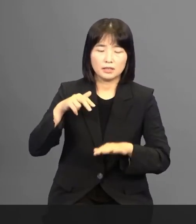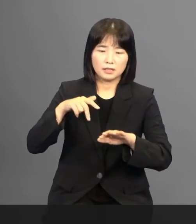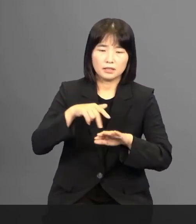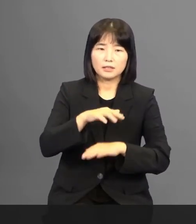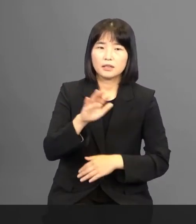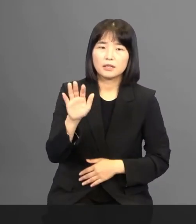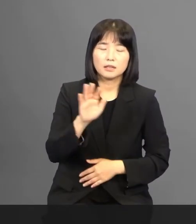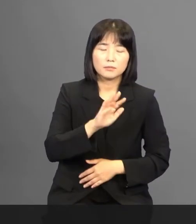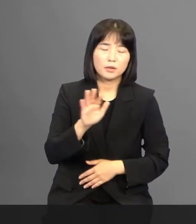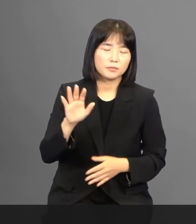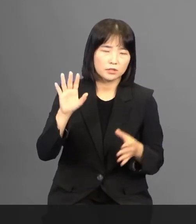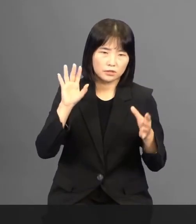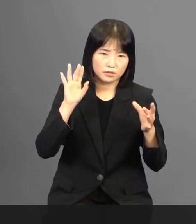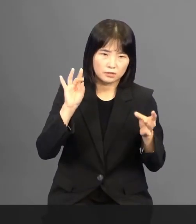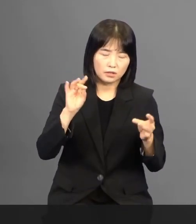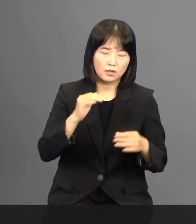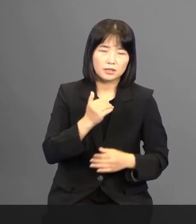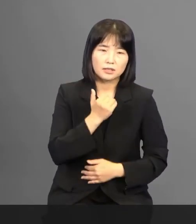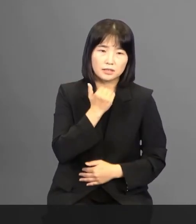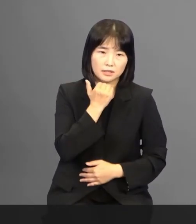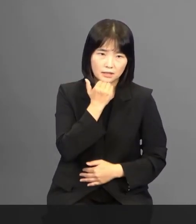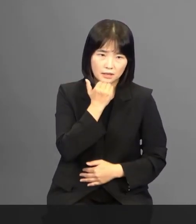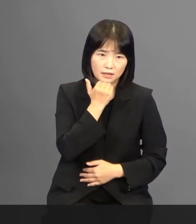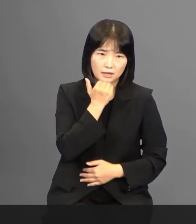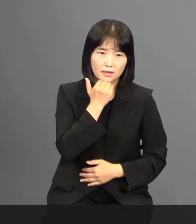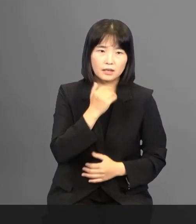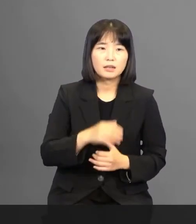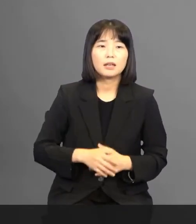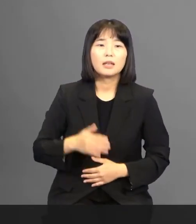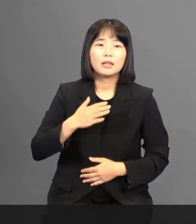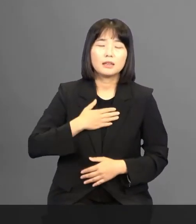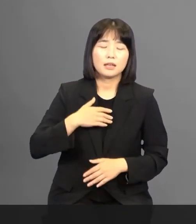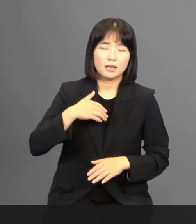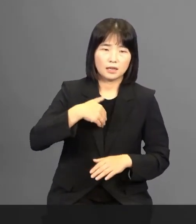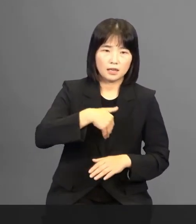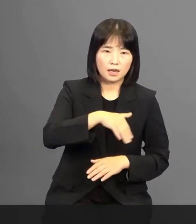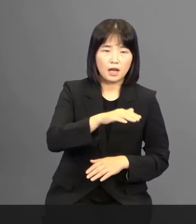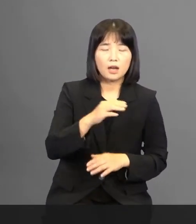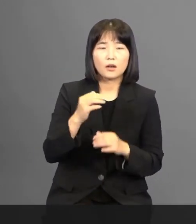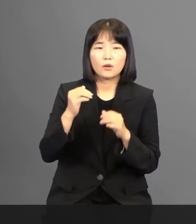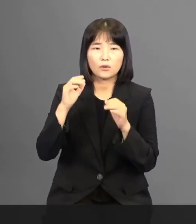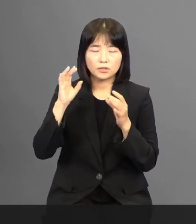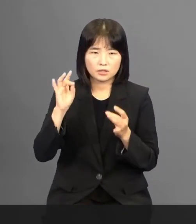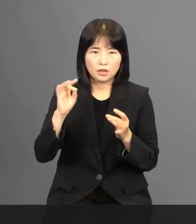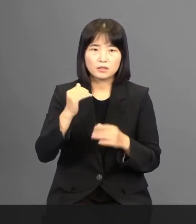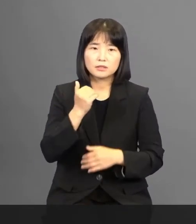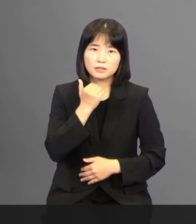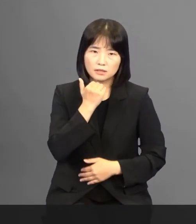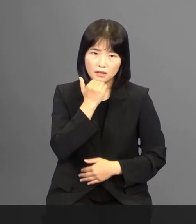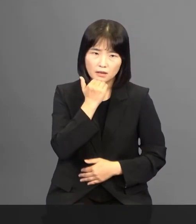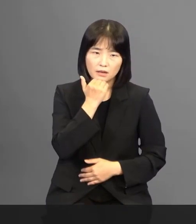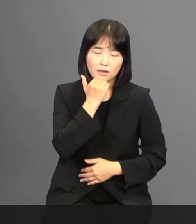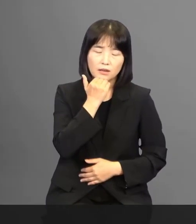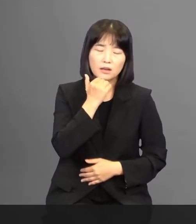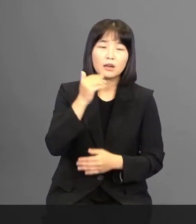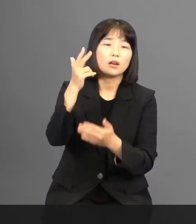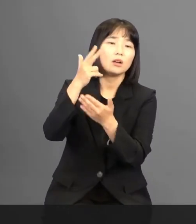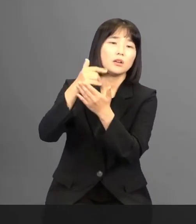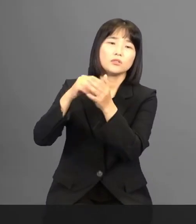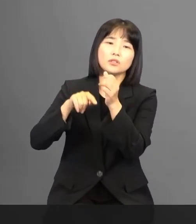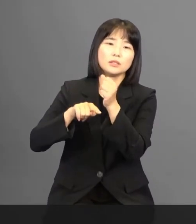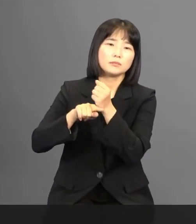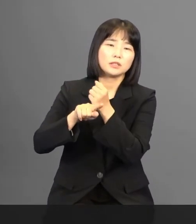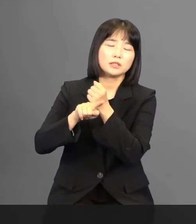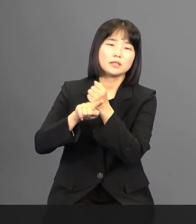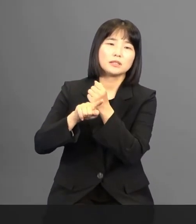아니면 내가 멈춰서리다. 나의 가고 서는